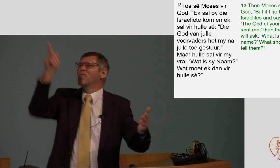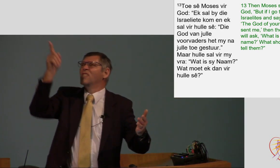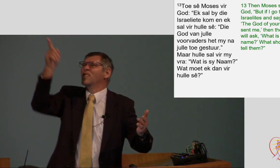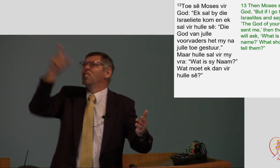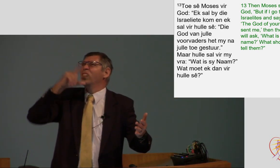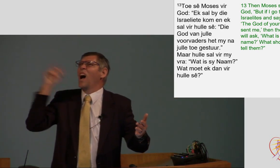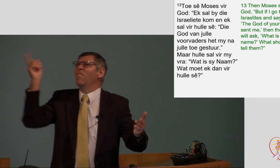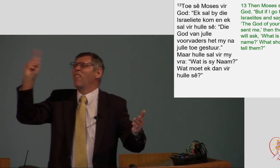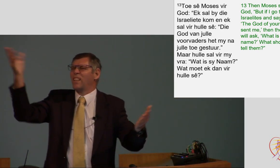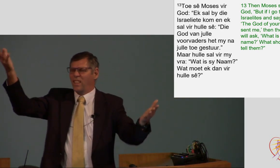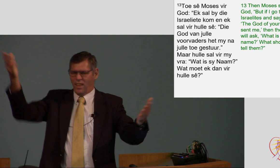Naam wat?